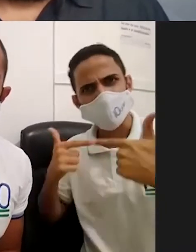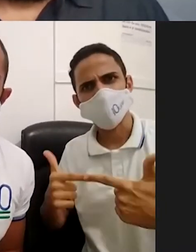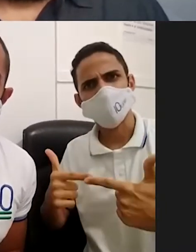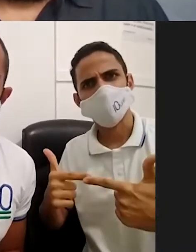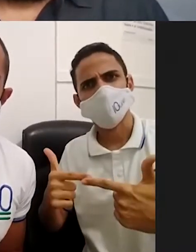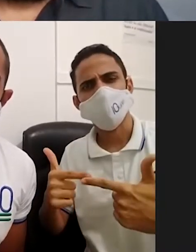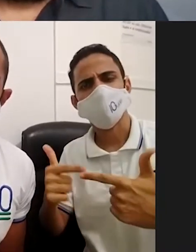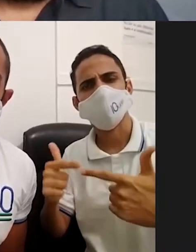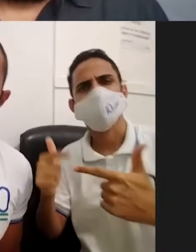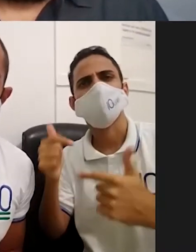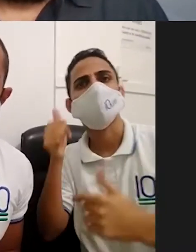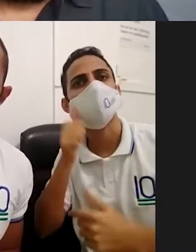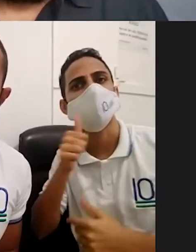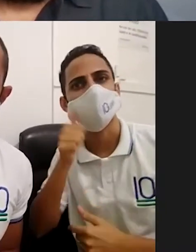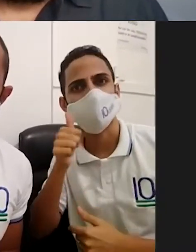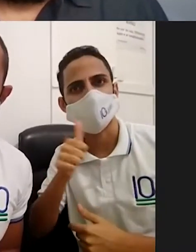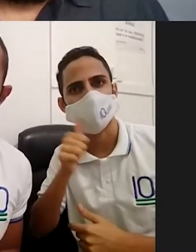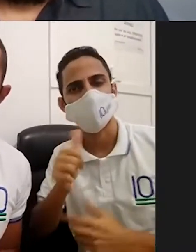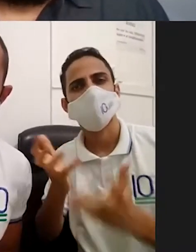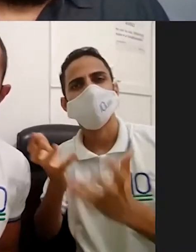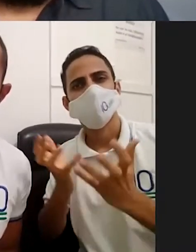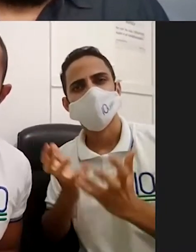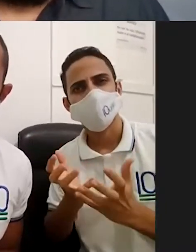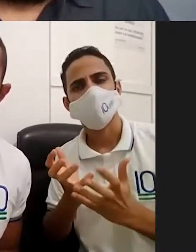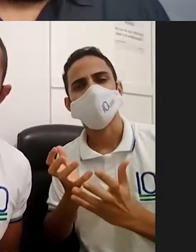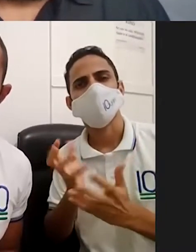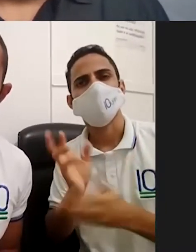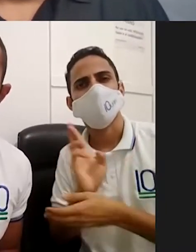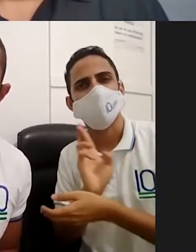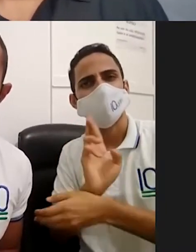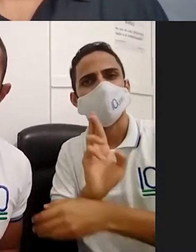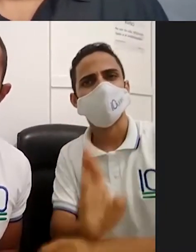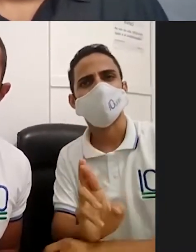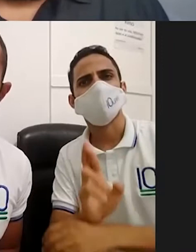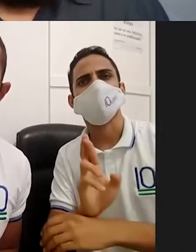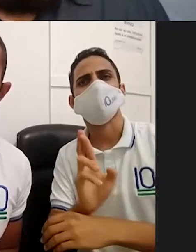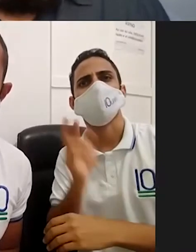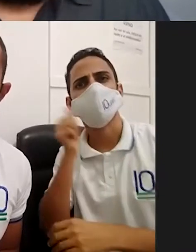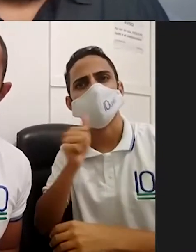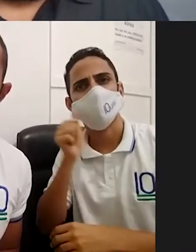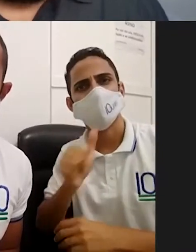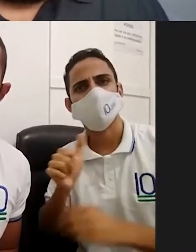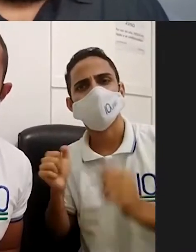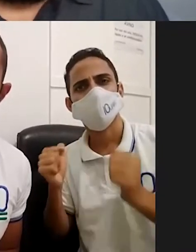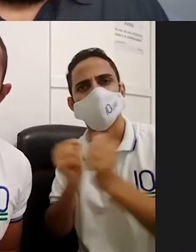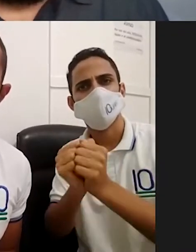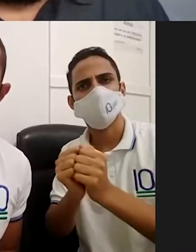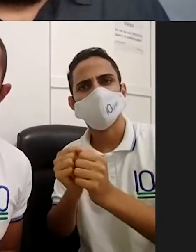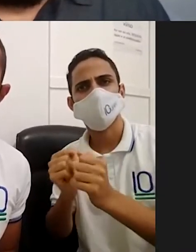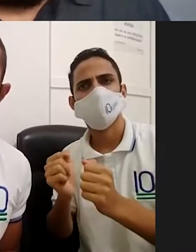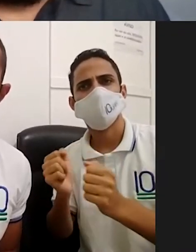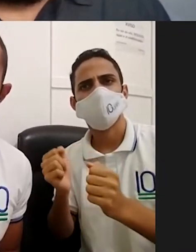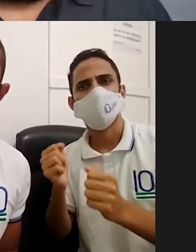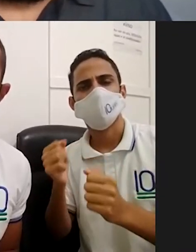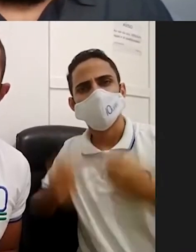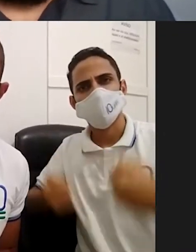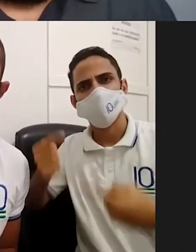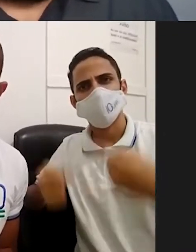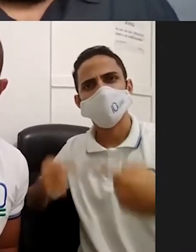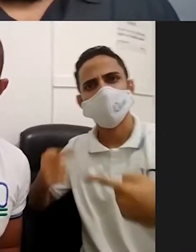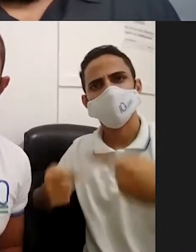eu quero representar e trazer as mulheres para dentro da política. Muito bacana, muito